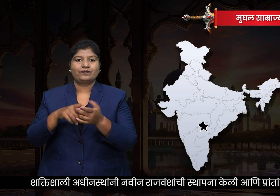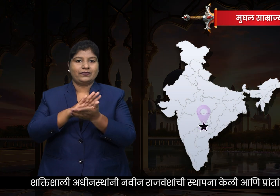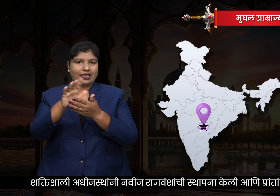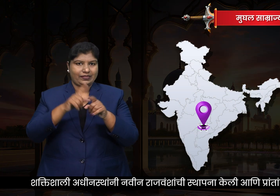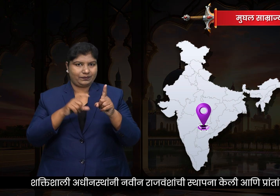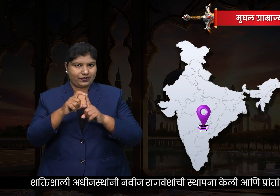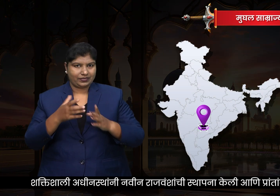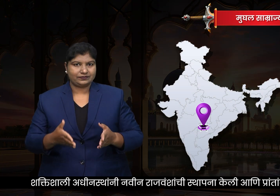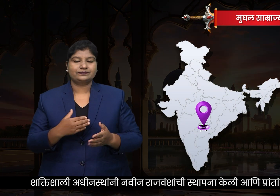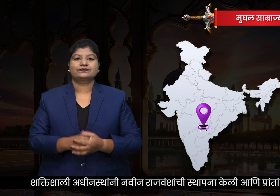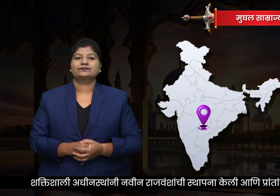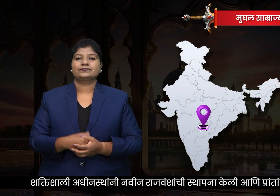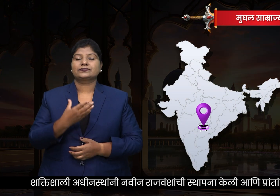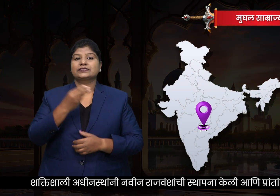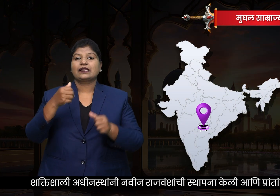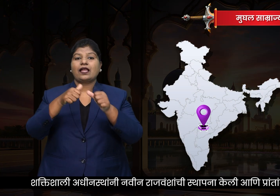ठेवले.